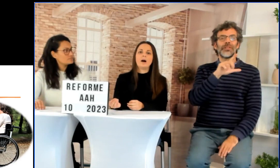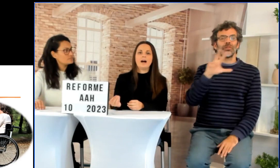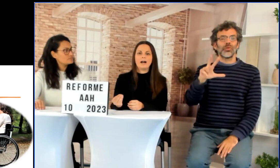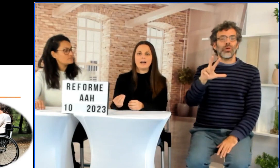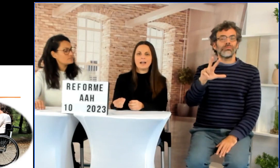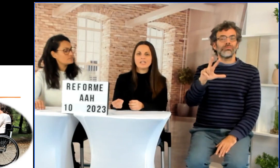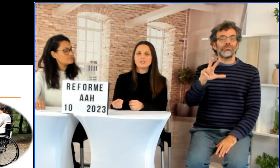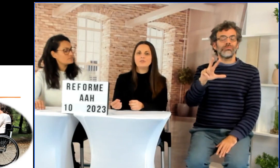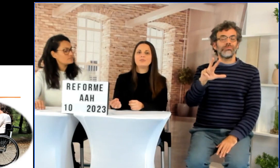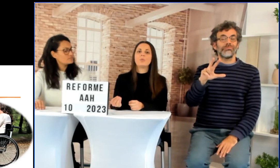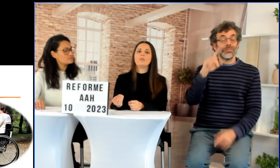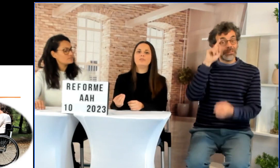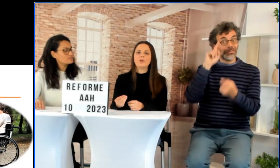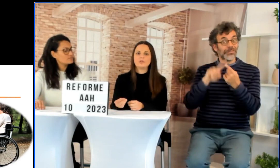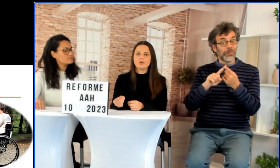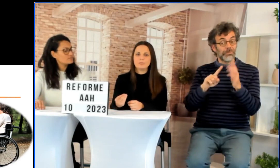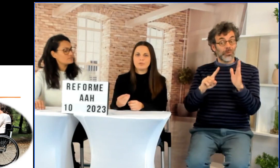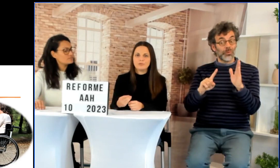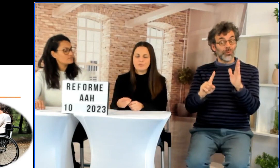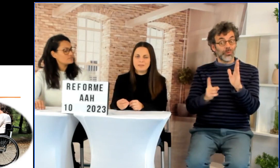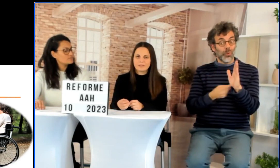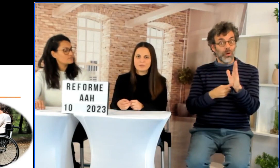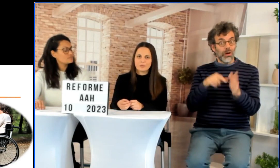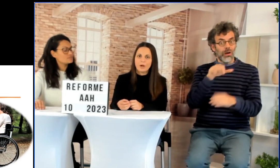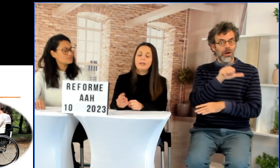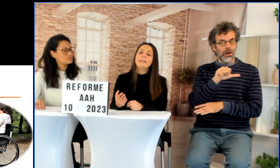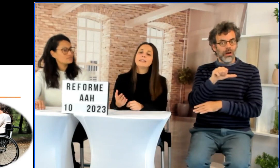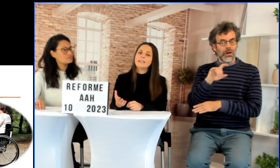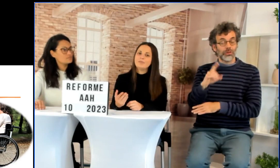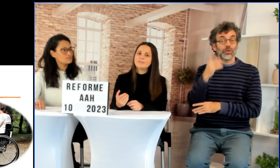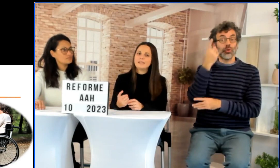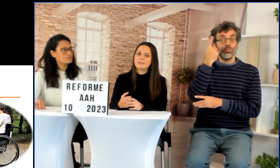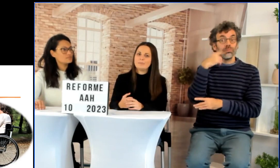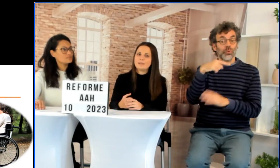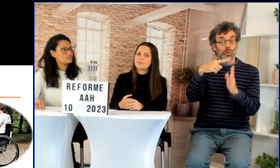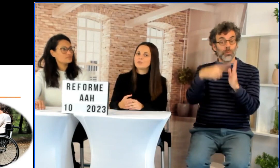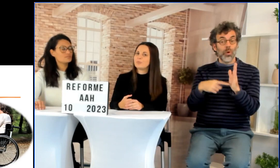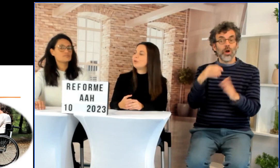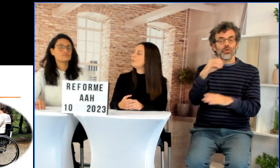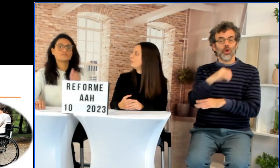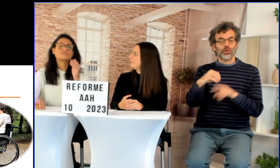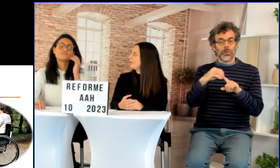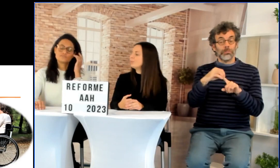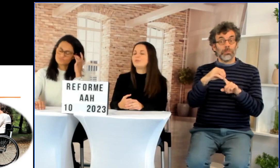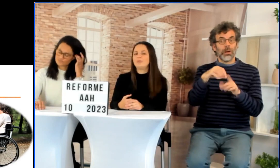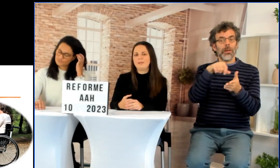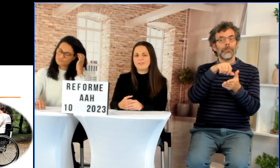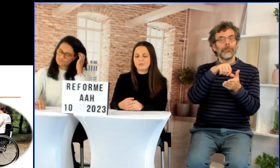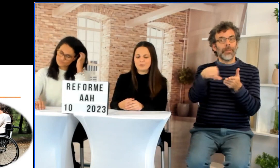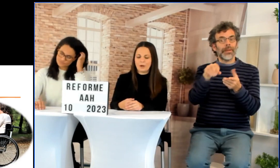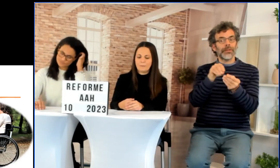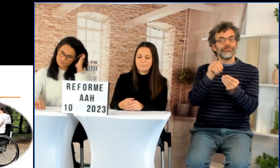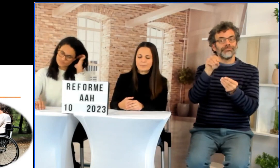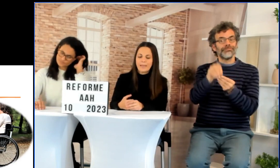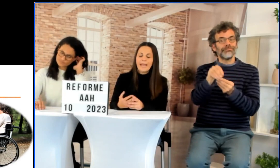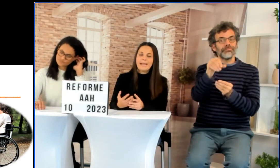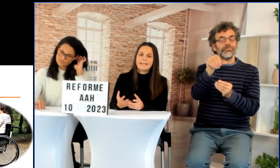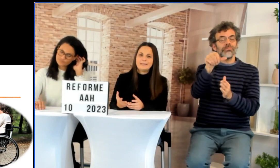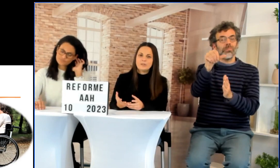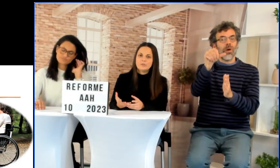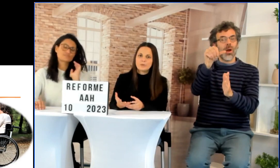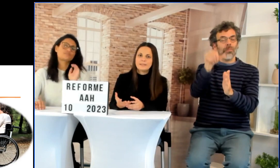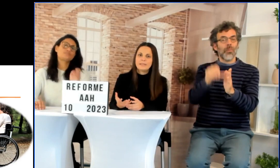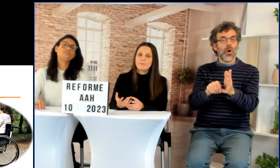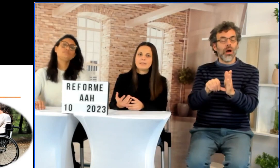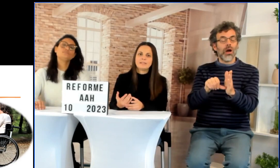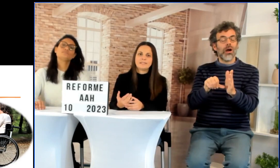votre droit AAH du mois d'octobre 2023 qui vous a été payé sur le mois de novembre 2023. Elle